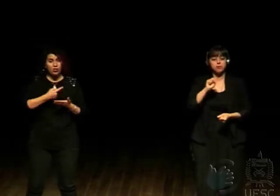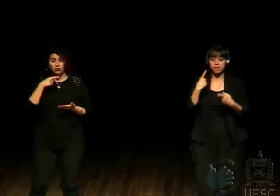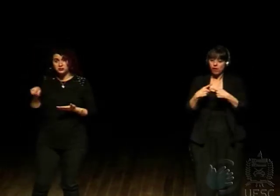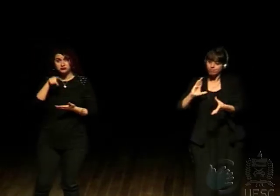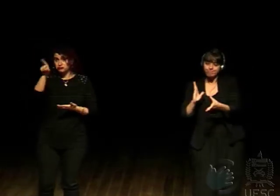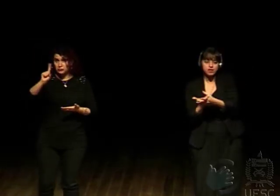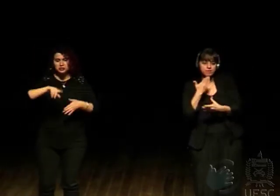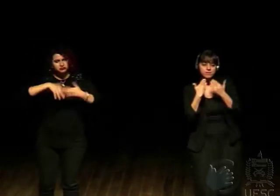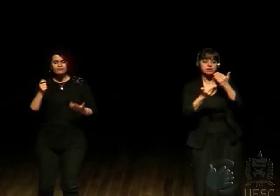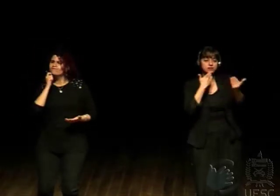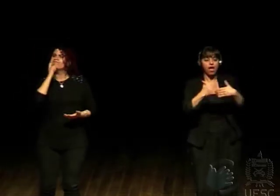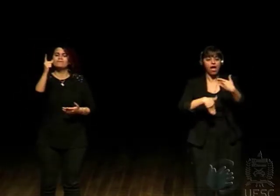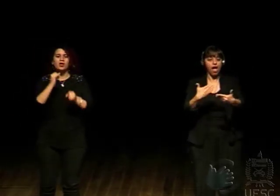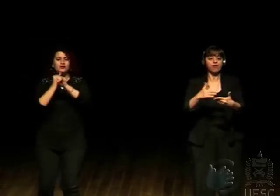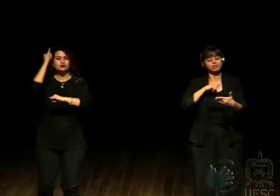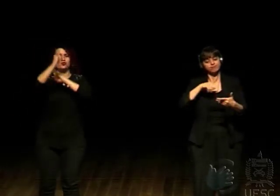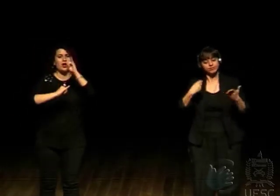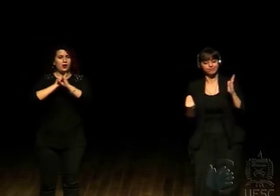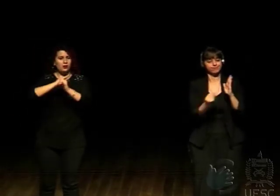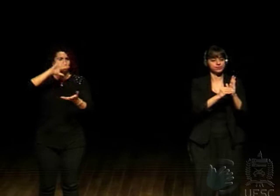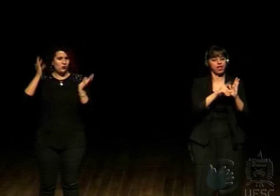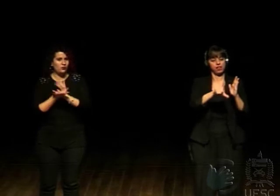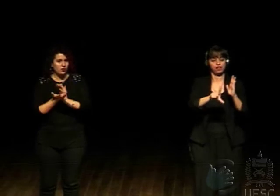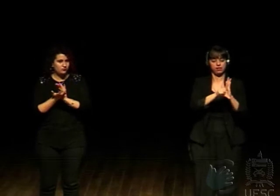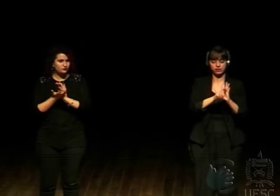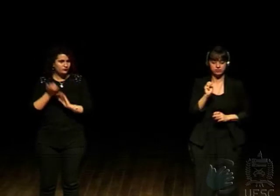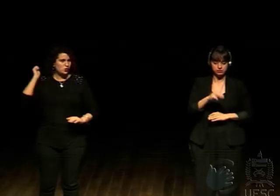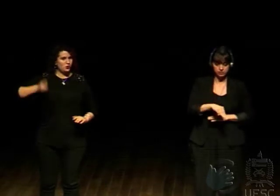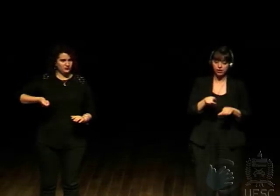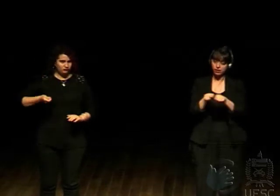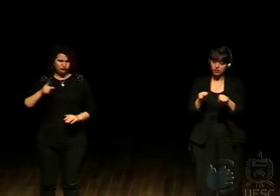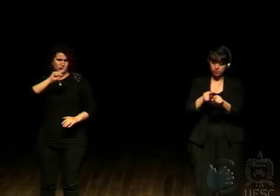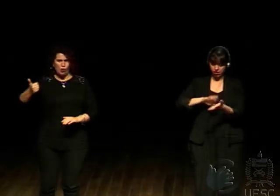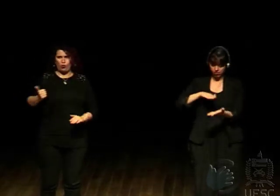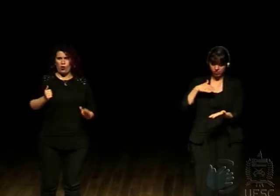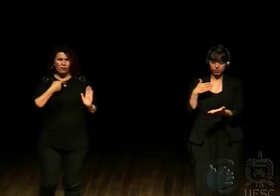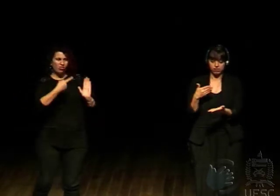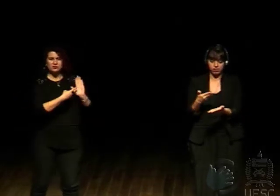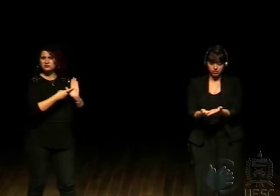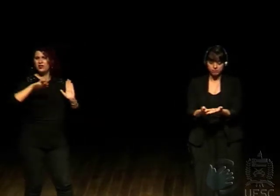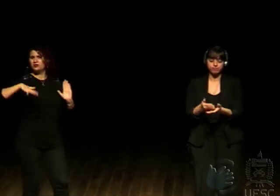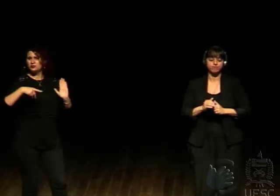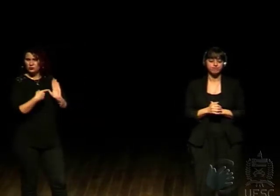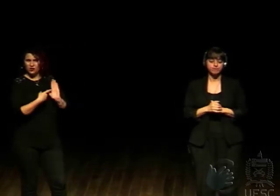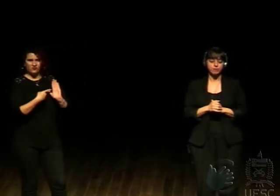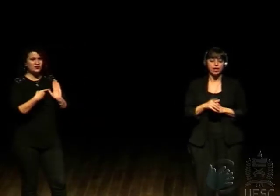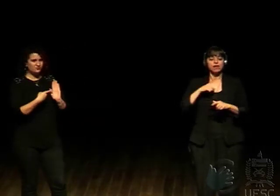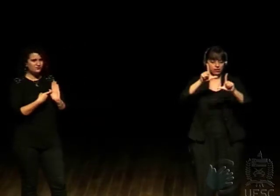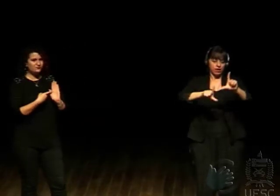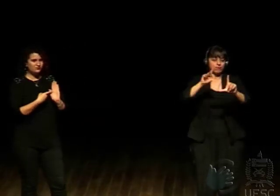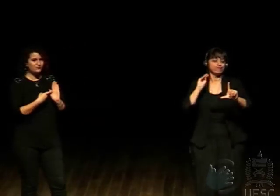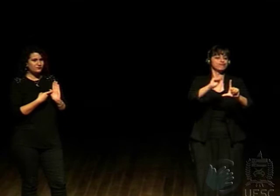que finalmente entonces no se pudo incorporar el recuadro con intérprete en los programas de